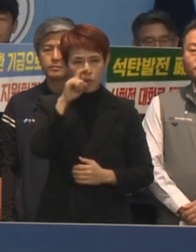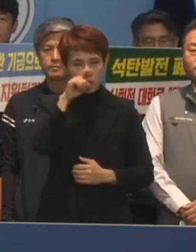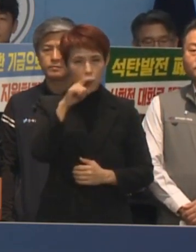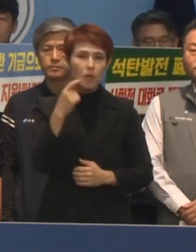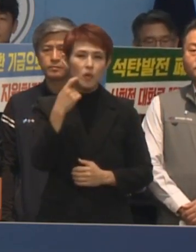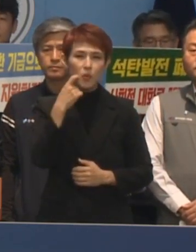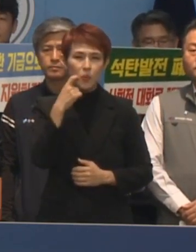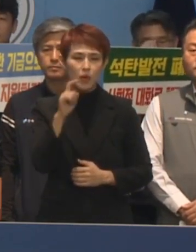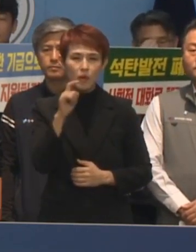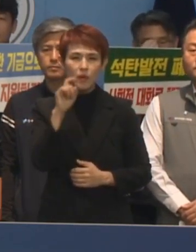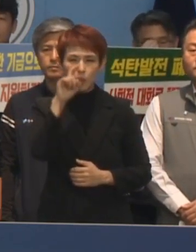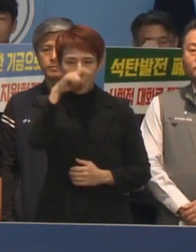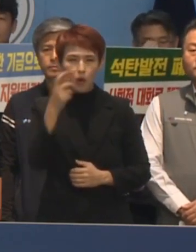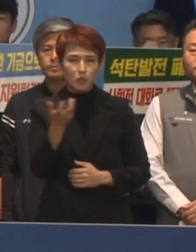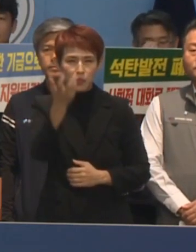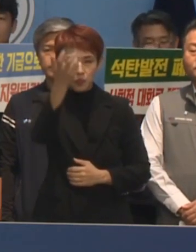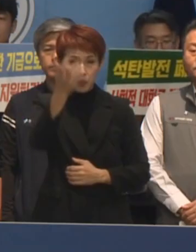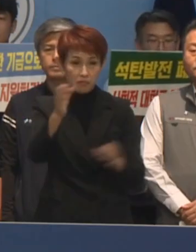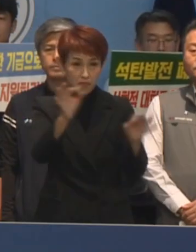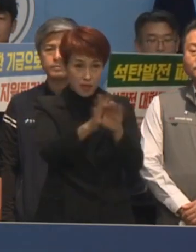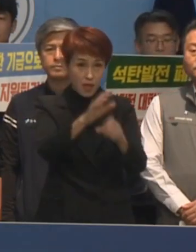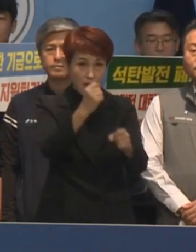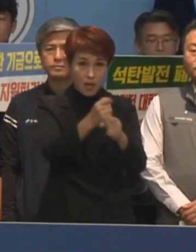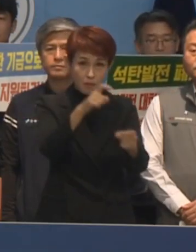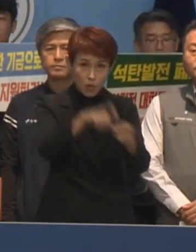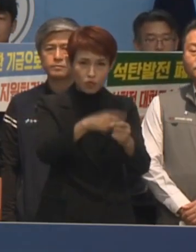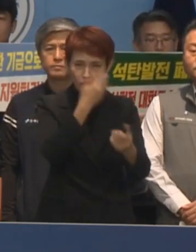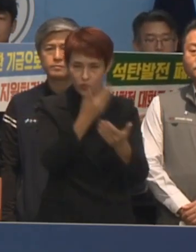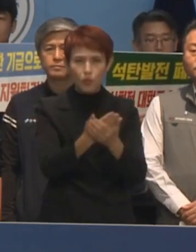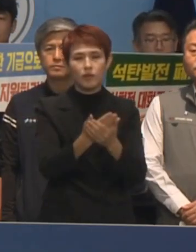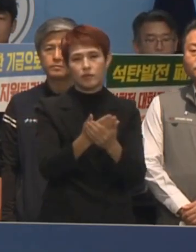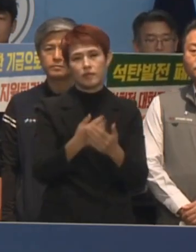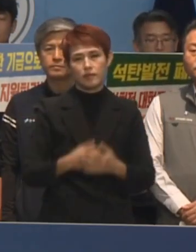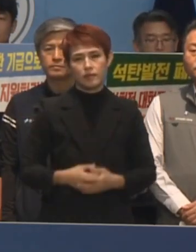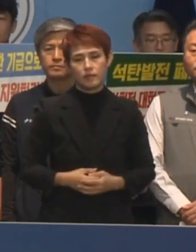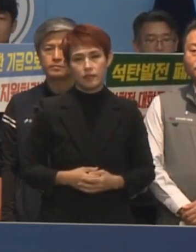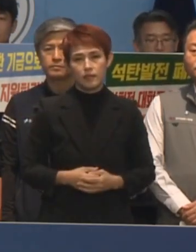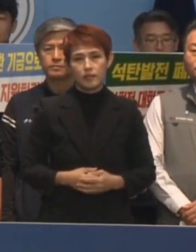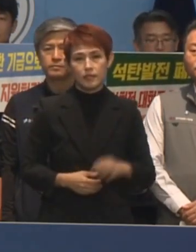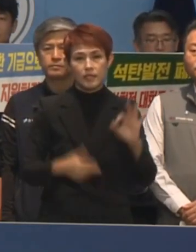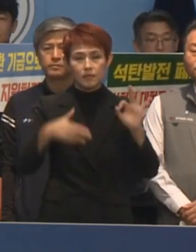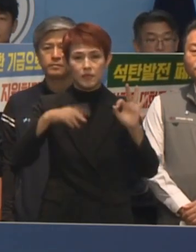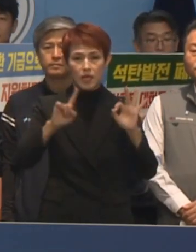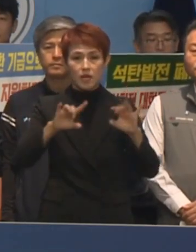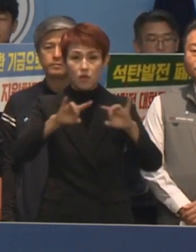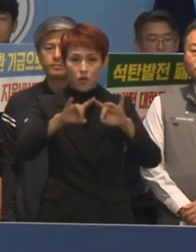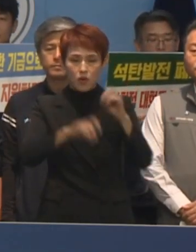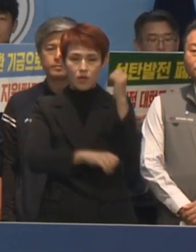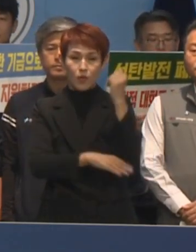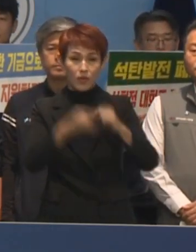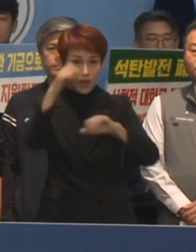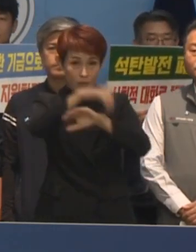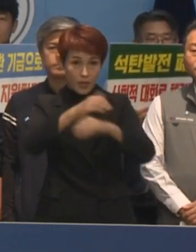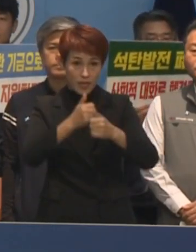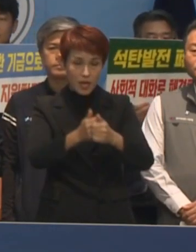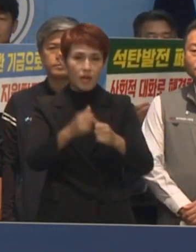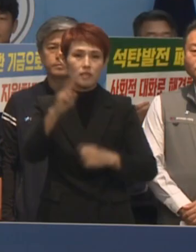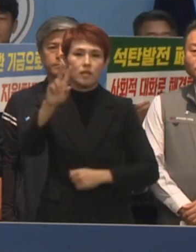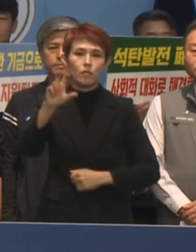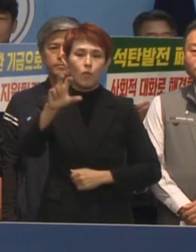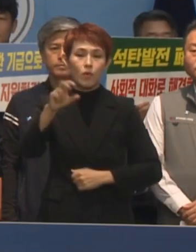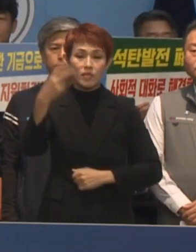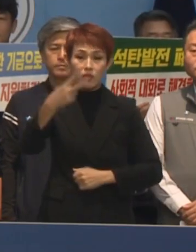중요한 법적 기틀을 마련할 것으로 기대합니다. 정부의 제10차 전력수급기본계획에 따라